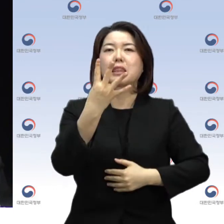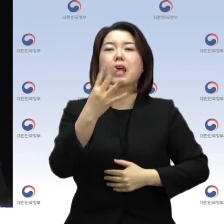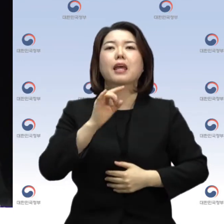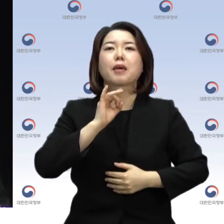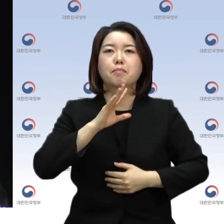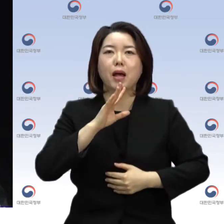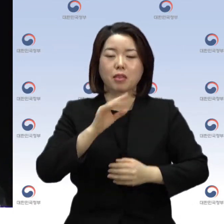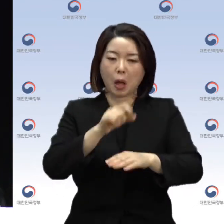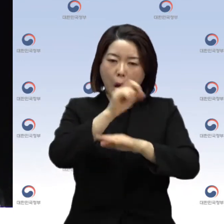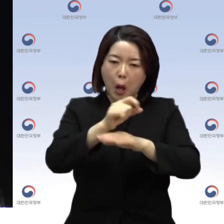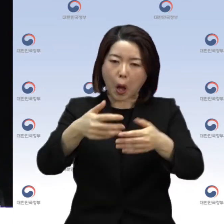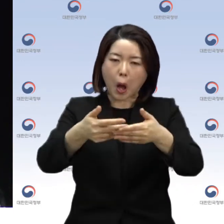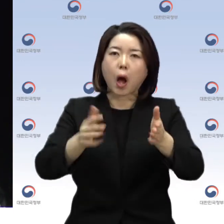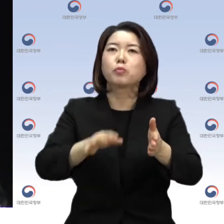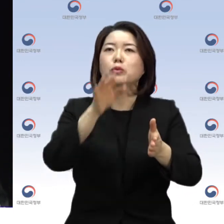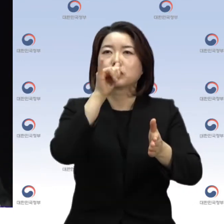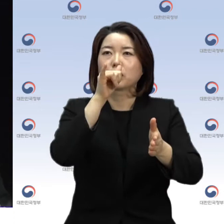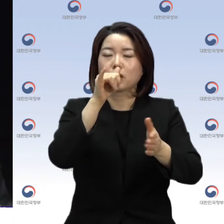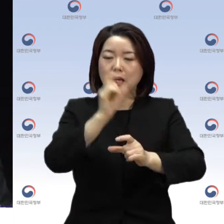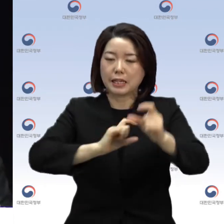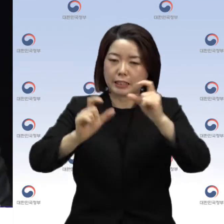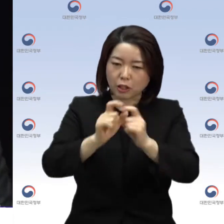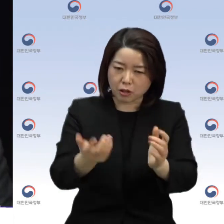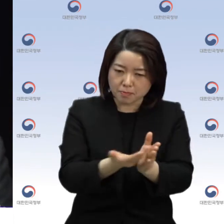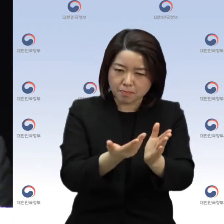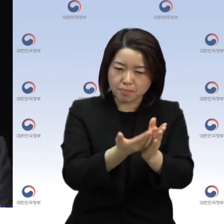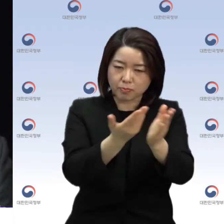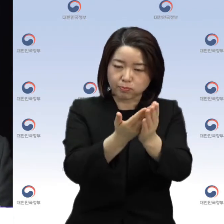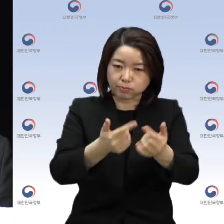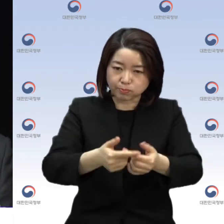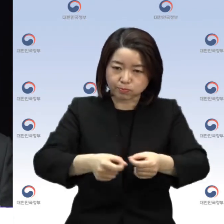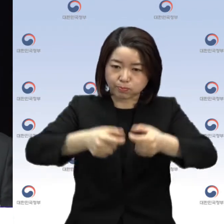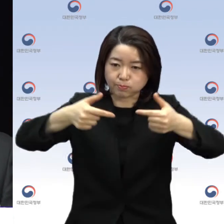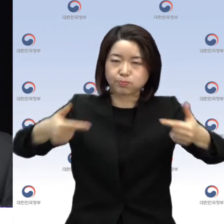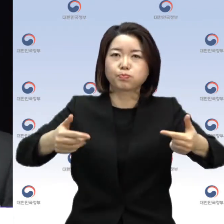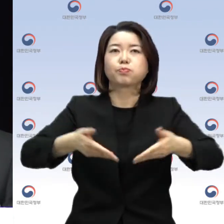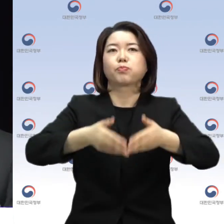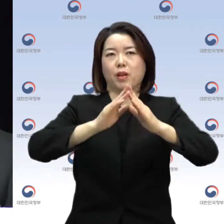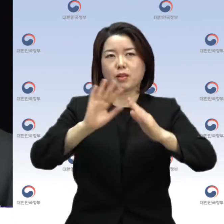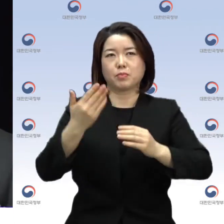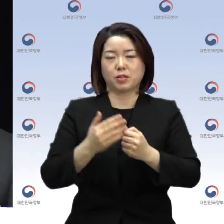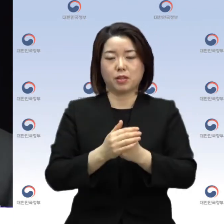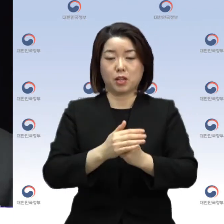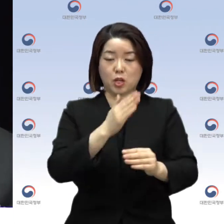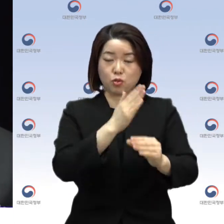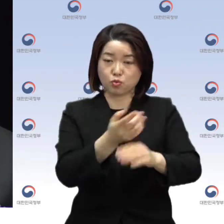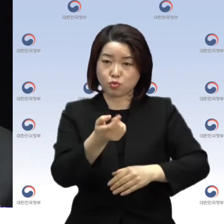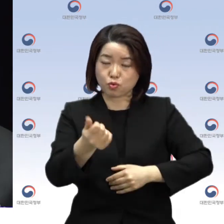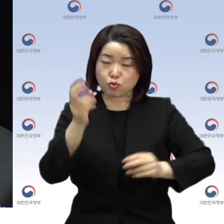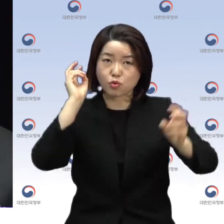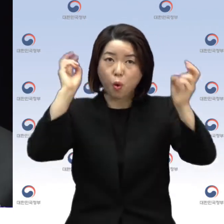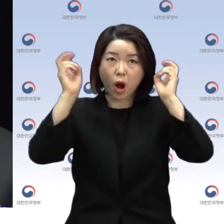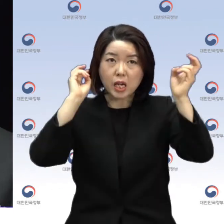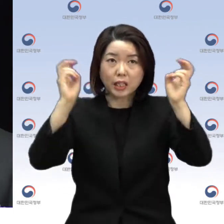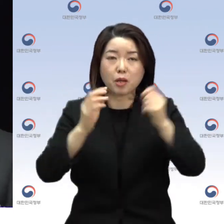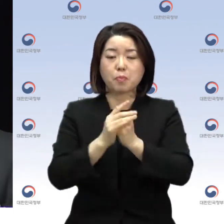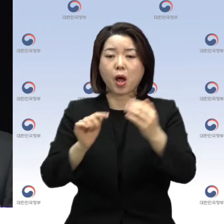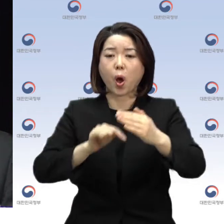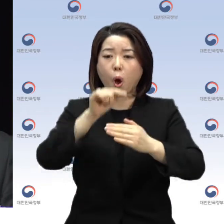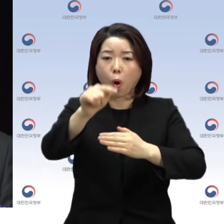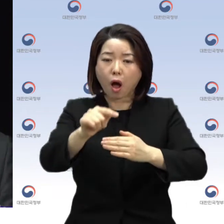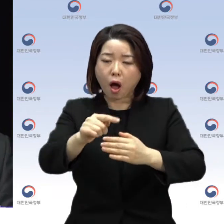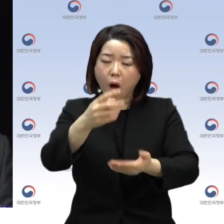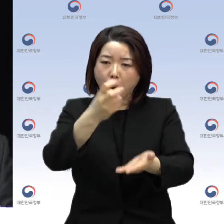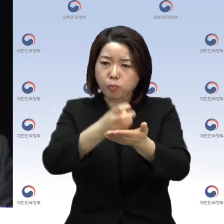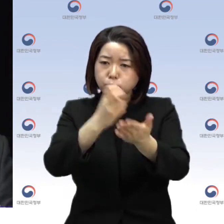해외 사무소를 단계적으로 늘려나가겠습니다. 중소한류 기업들이 해외에서 저작권